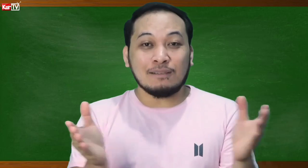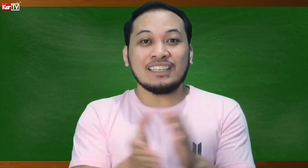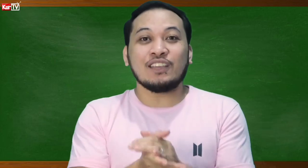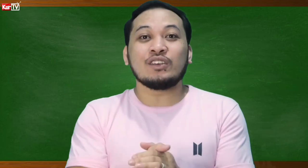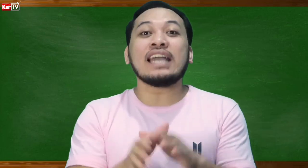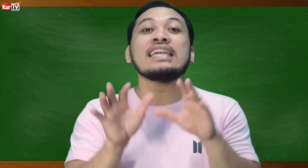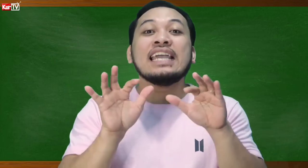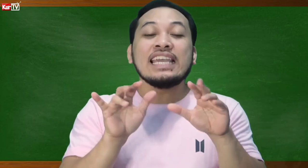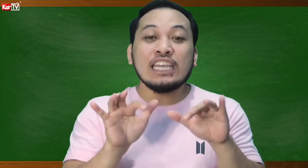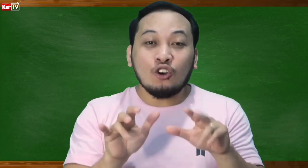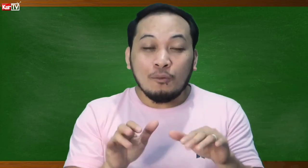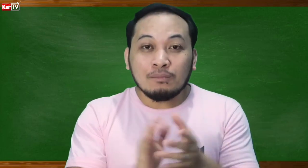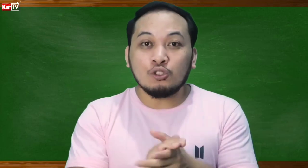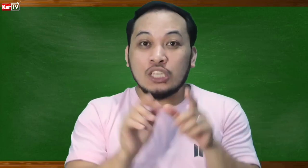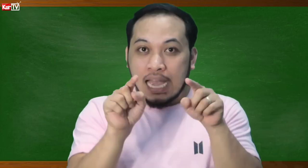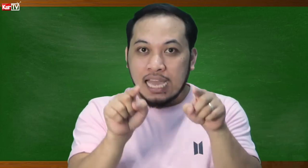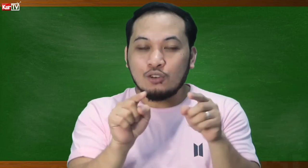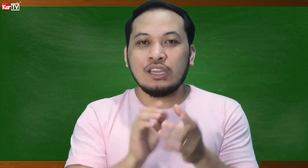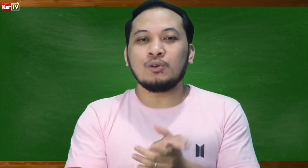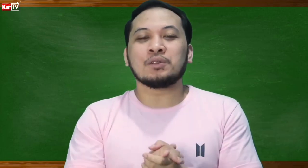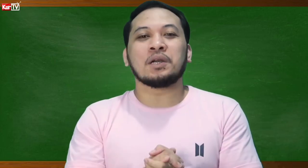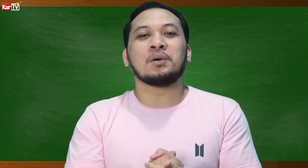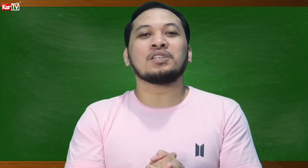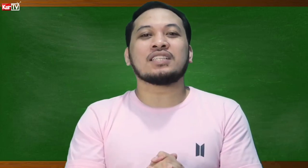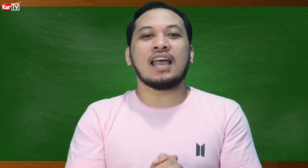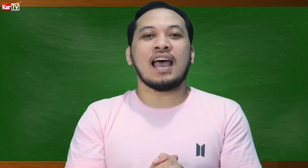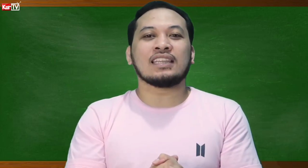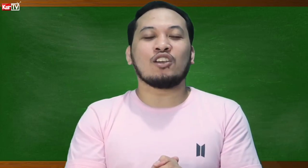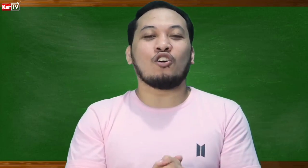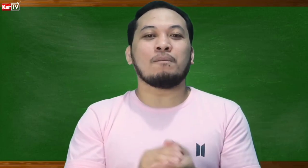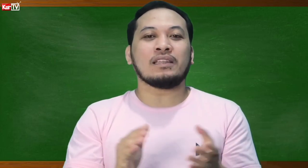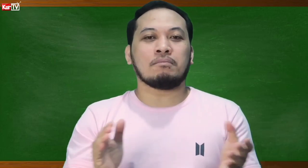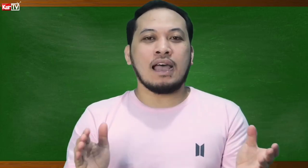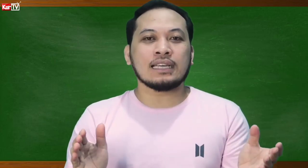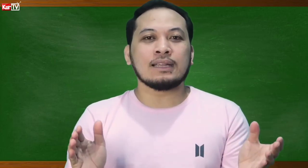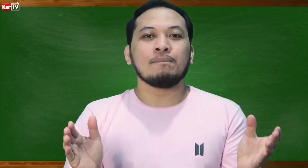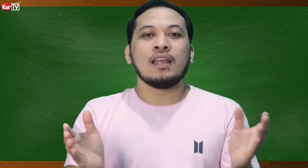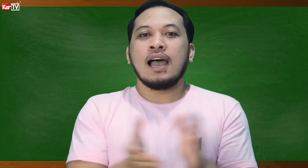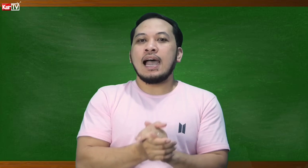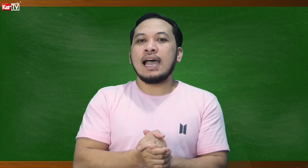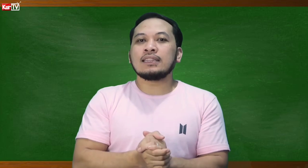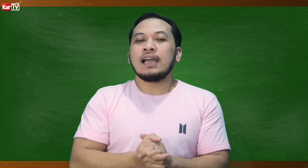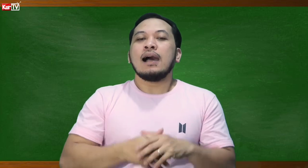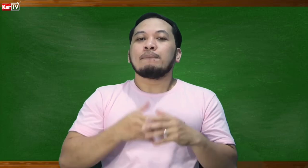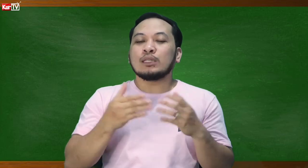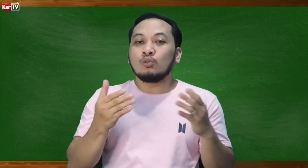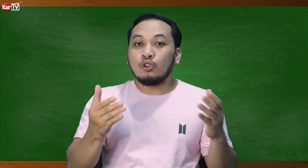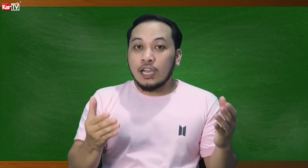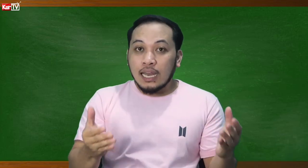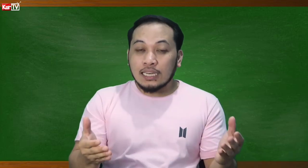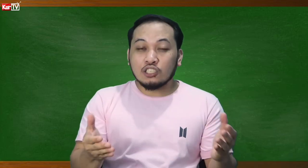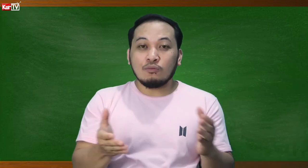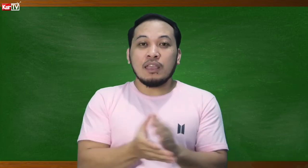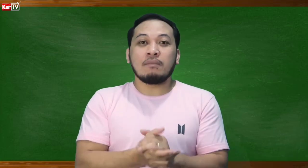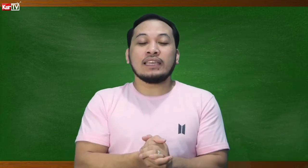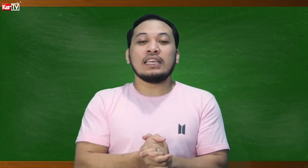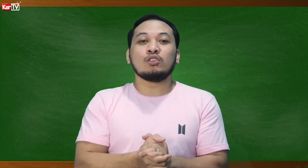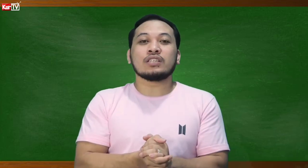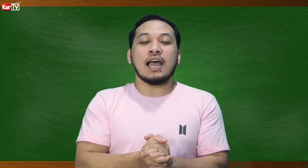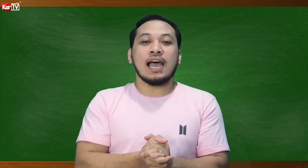man ngayon, ay i-comment mo dyan yung iyong sagot sa ating comment box at patuloy ka lang na sumubaybay dito sa